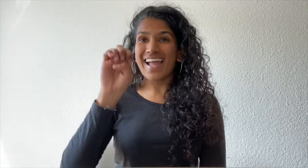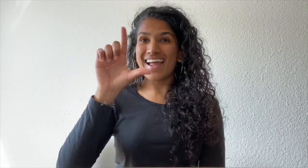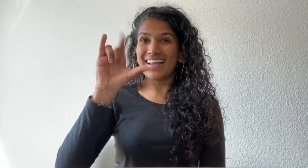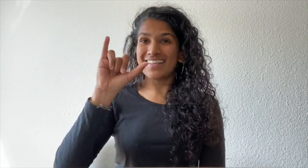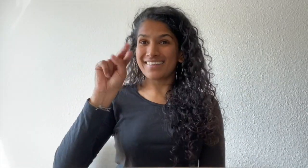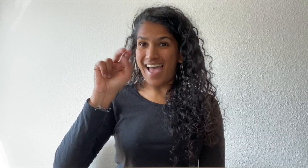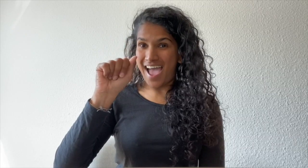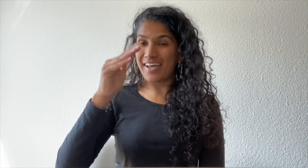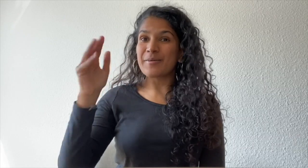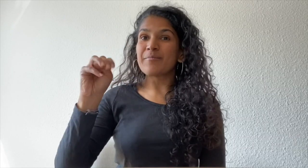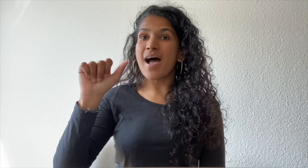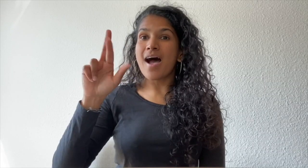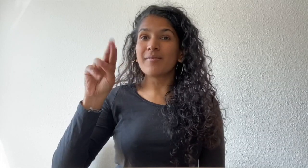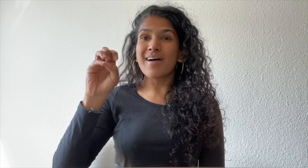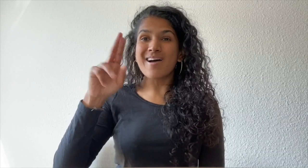stellen.